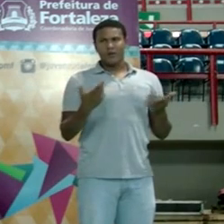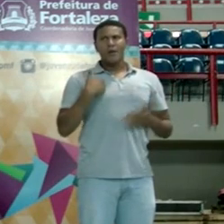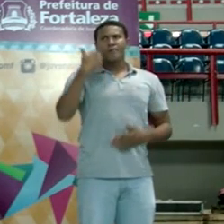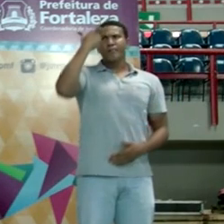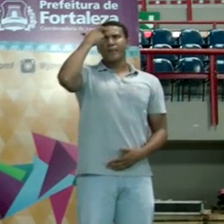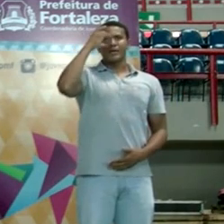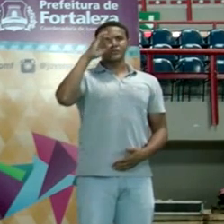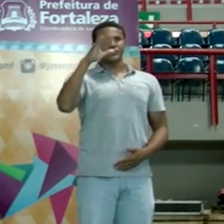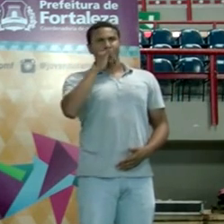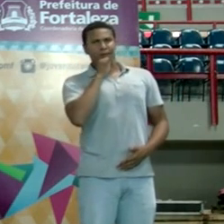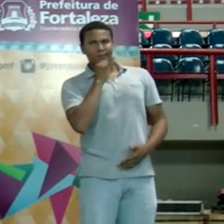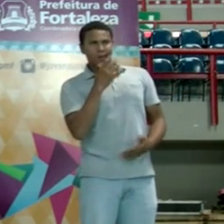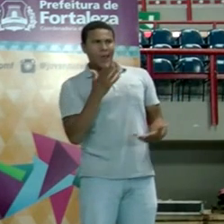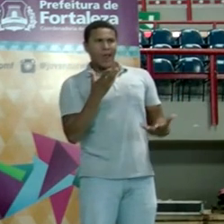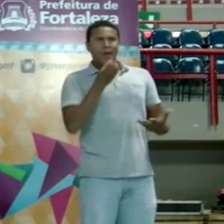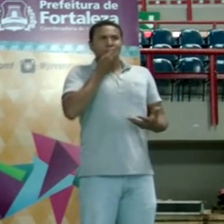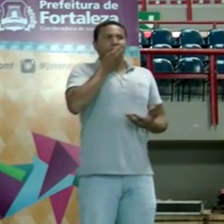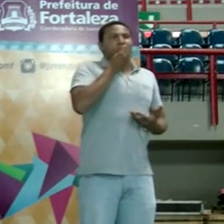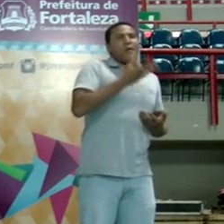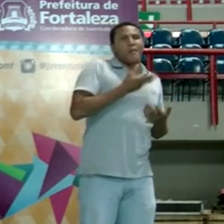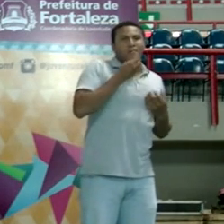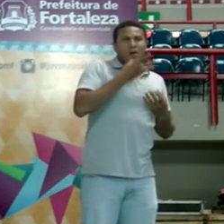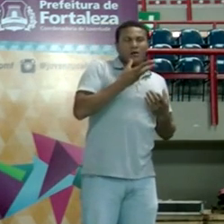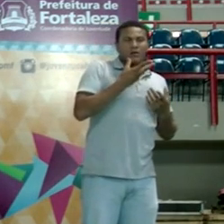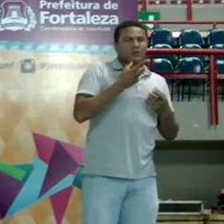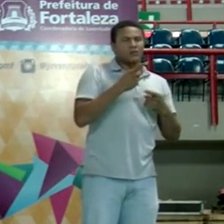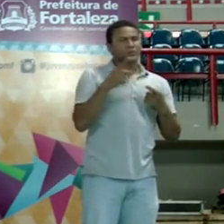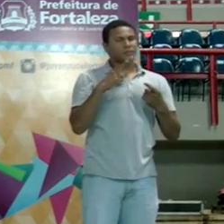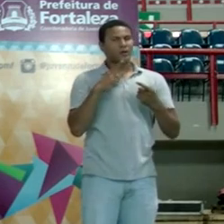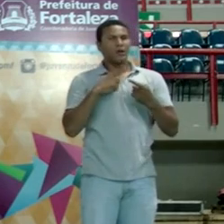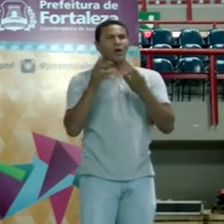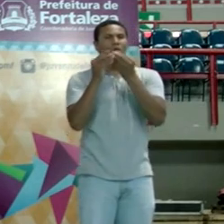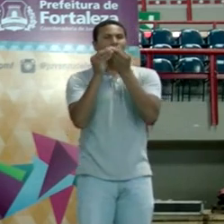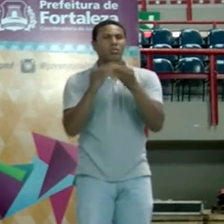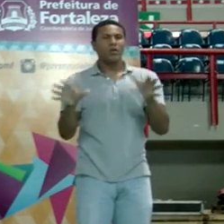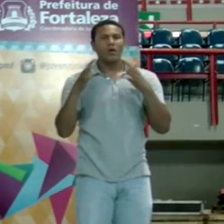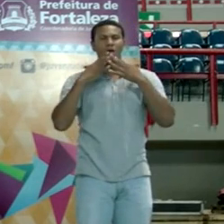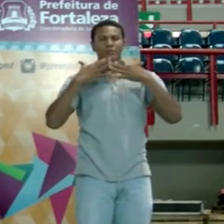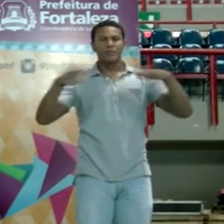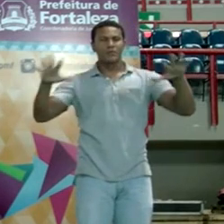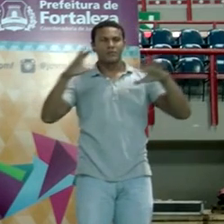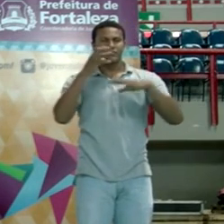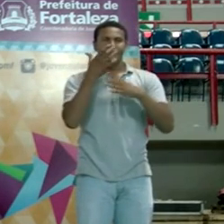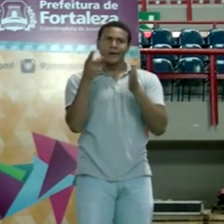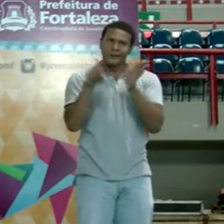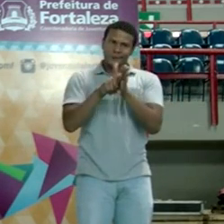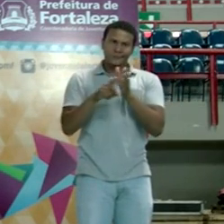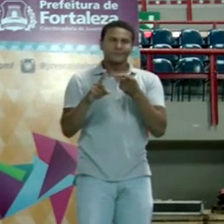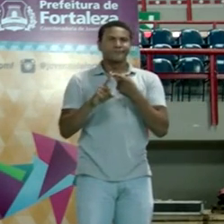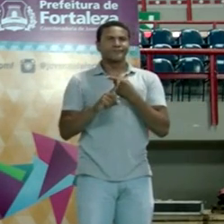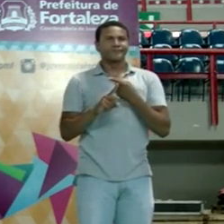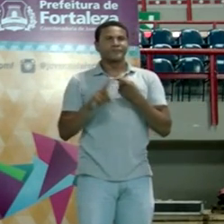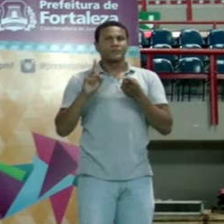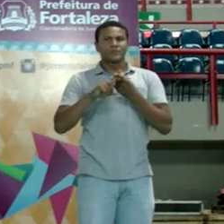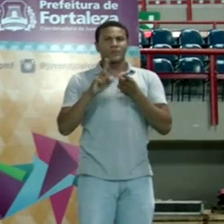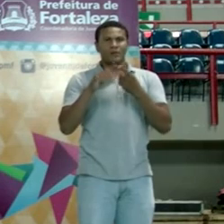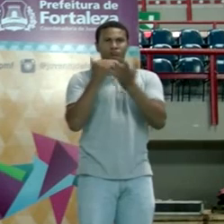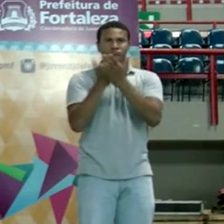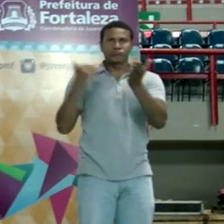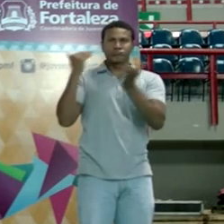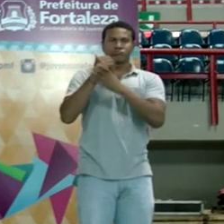deixar, né, de mencionar a degradação do sistema ambiental, né, como uma coisa negativa, a superexploração